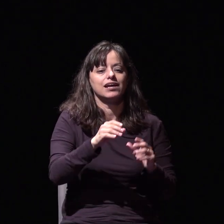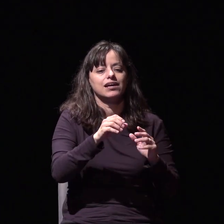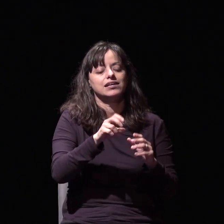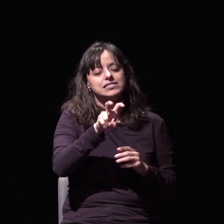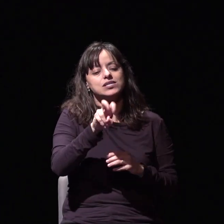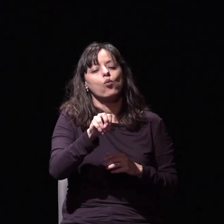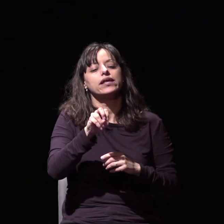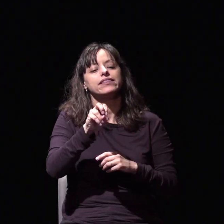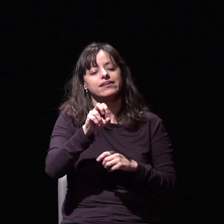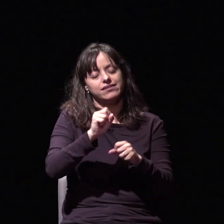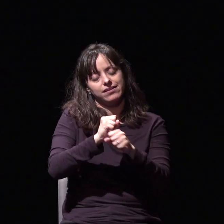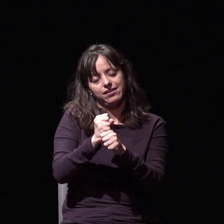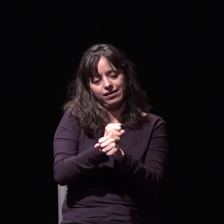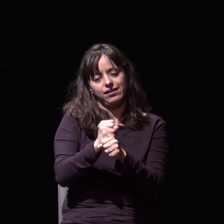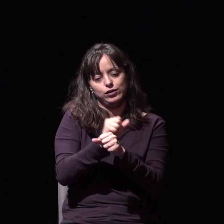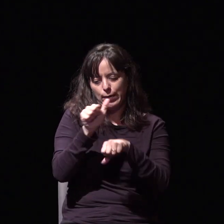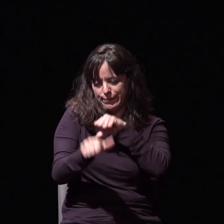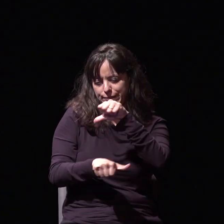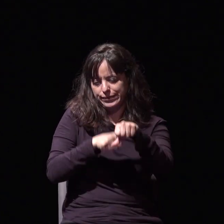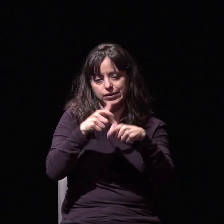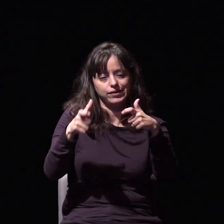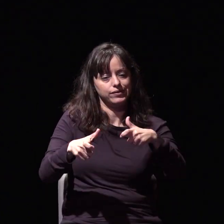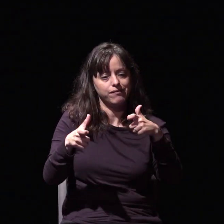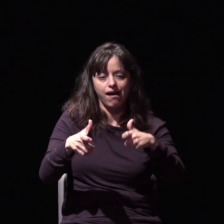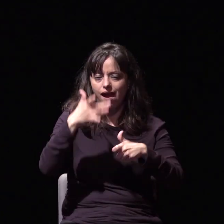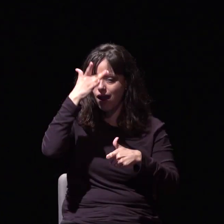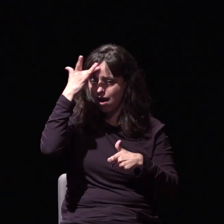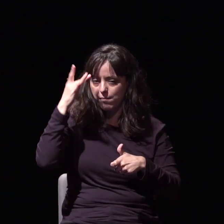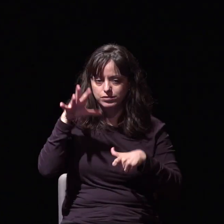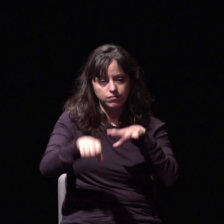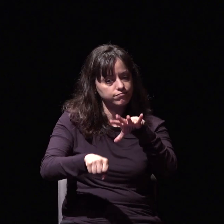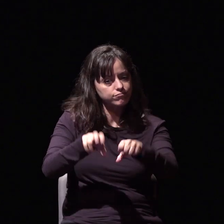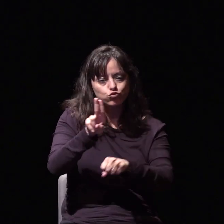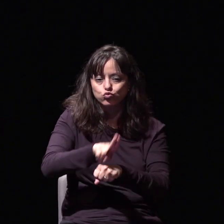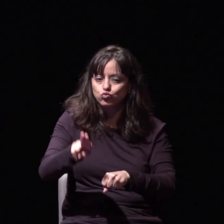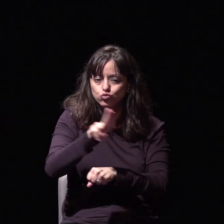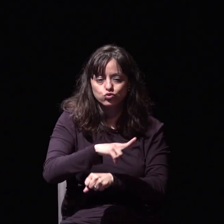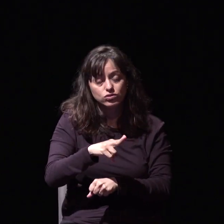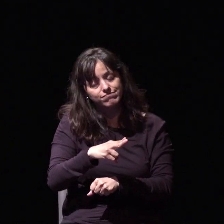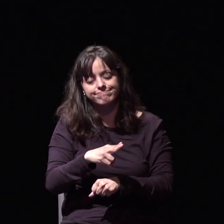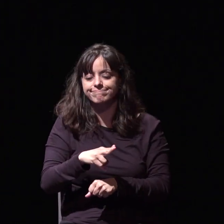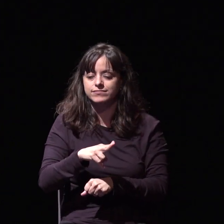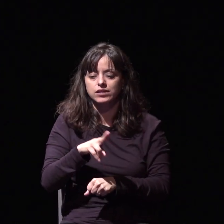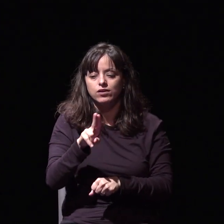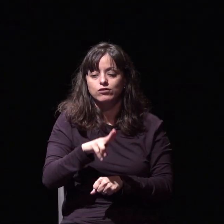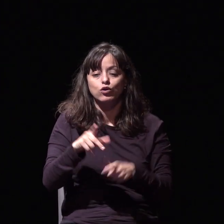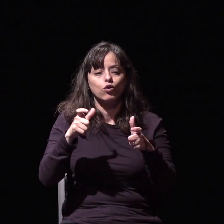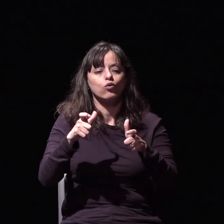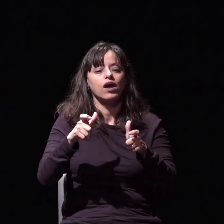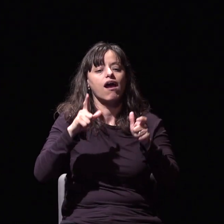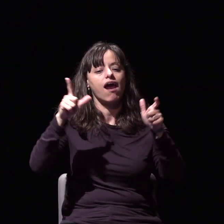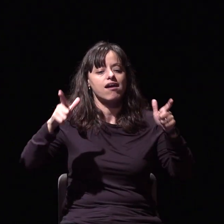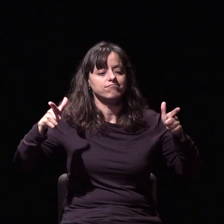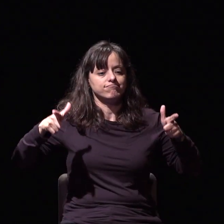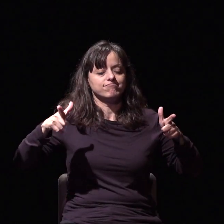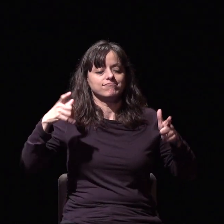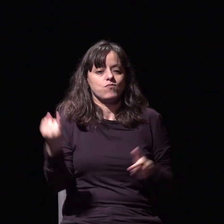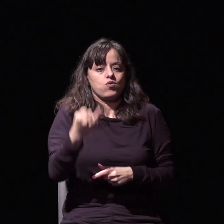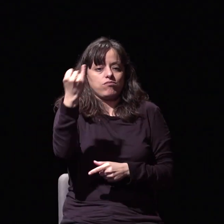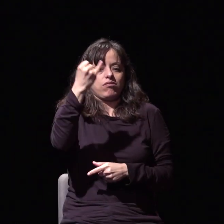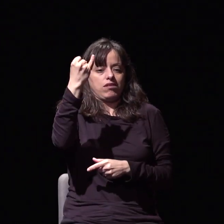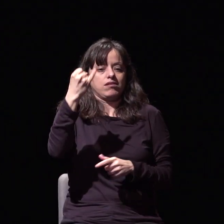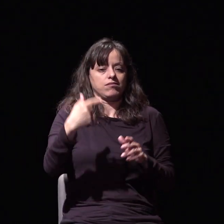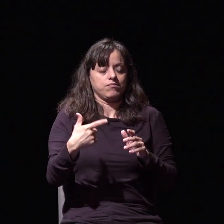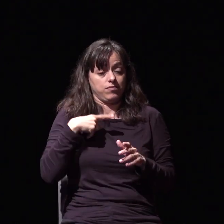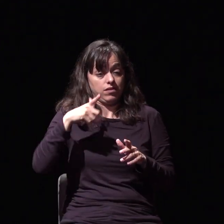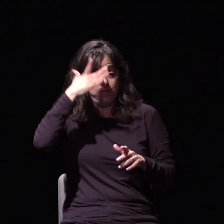lugar urbano continua a ser reinventado coletivamente e a gozar de uma posição privilegiada. Ele mantém sua